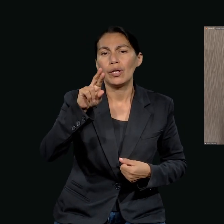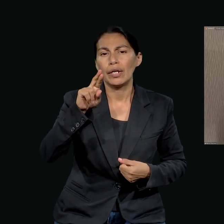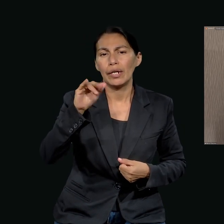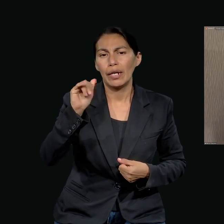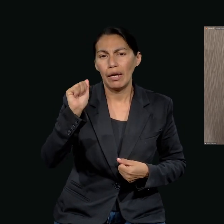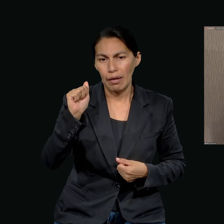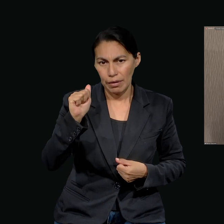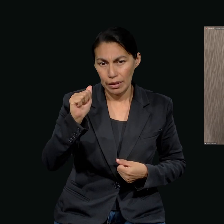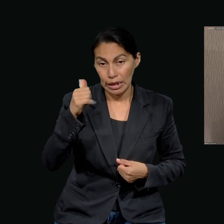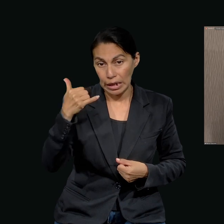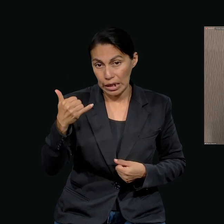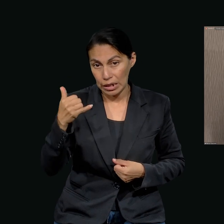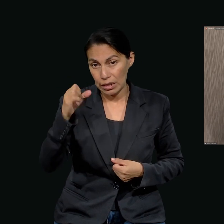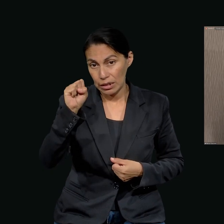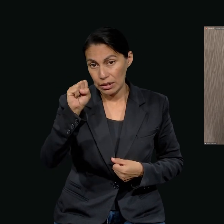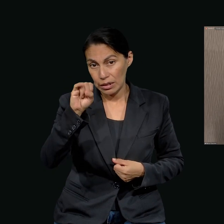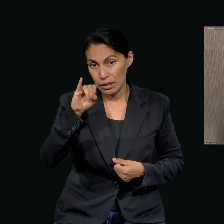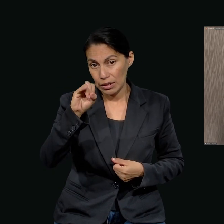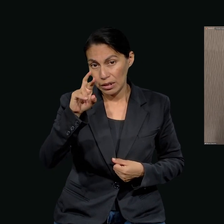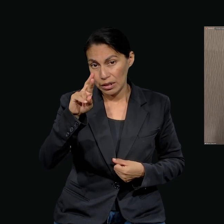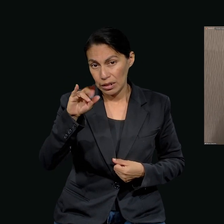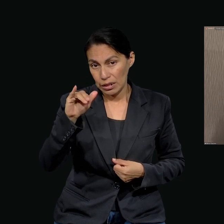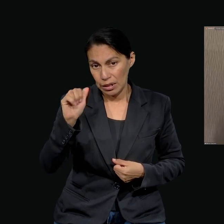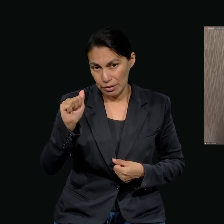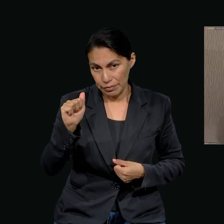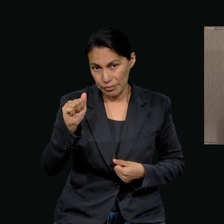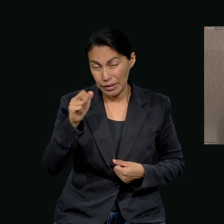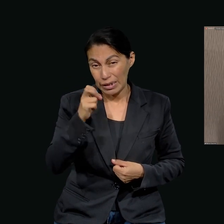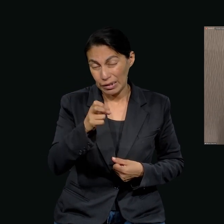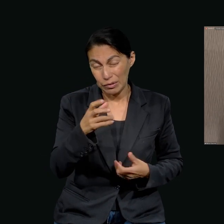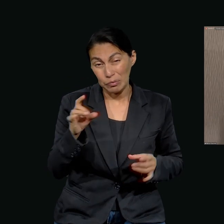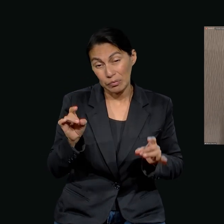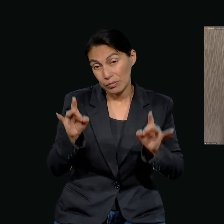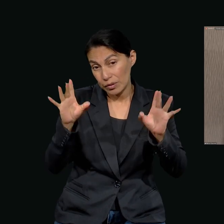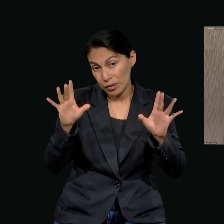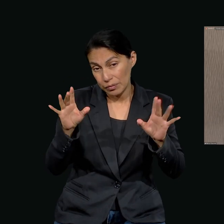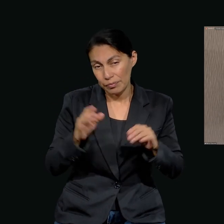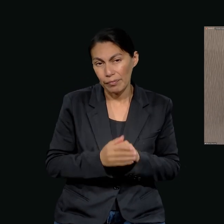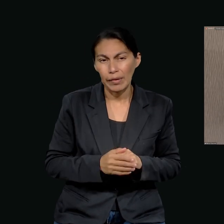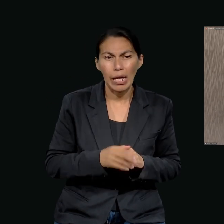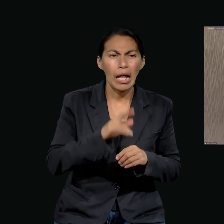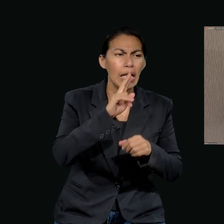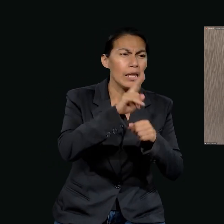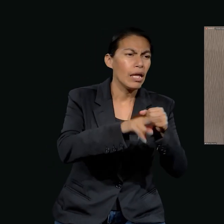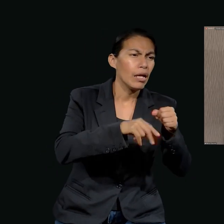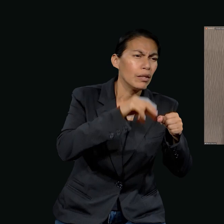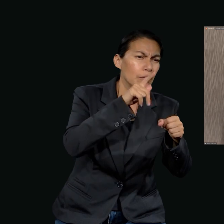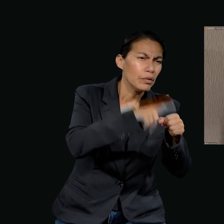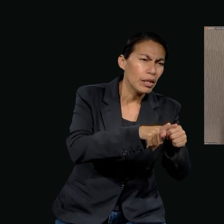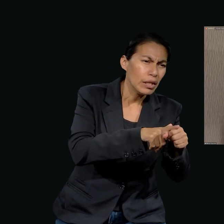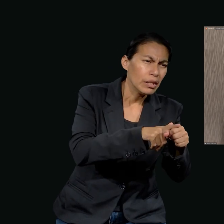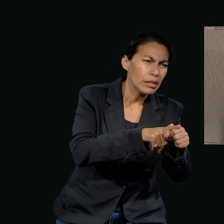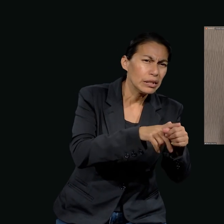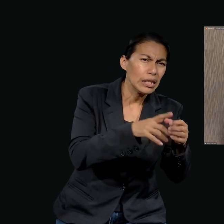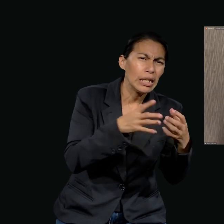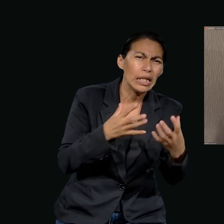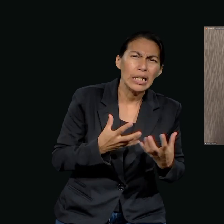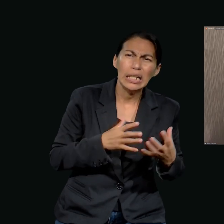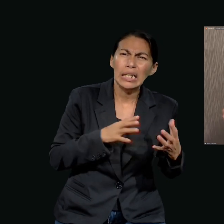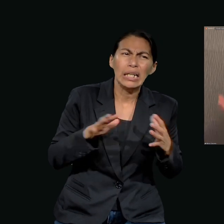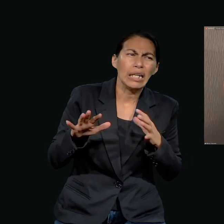Y Siria Y Estas son Manifestaciones De la naturaleza Como la escritura Dice Que la